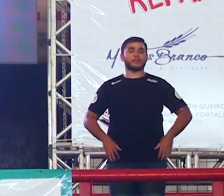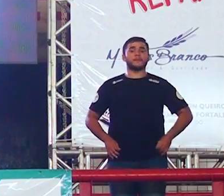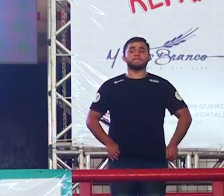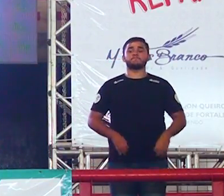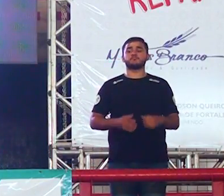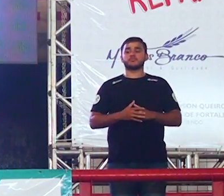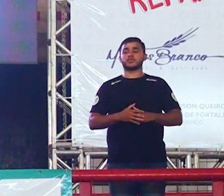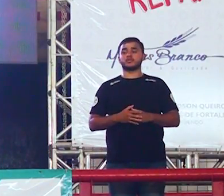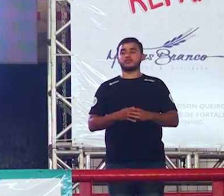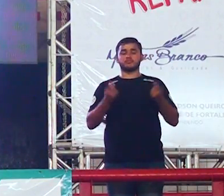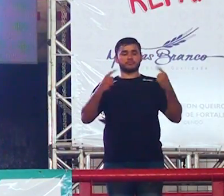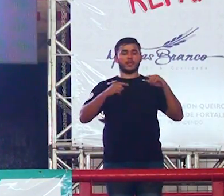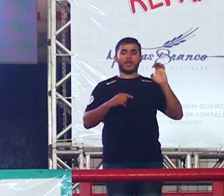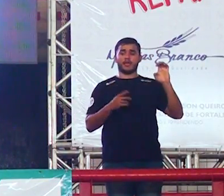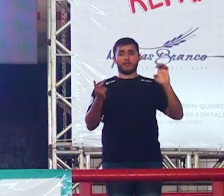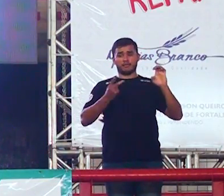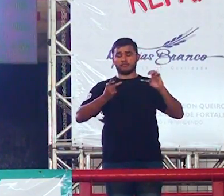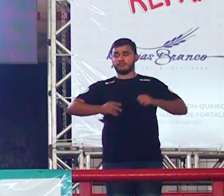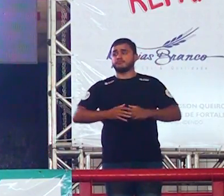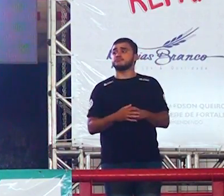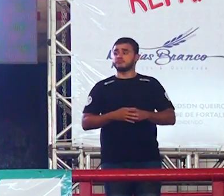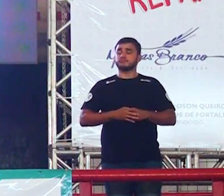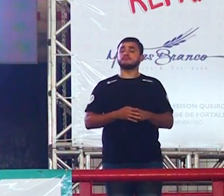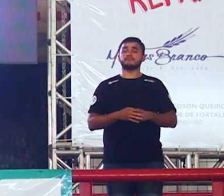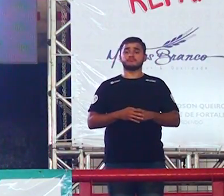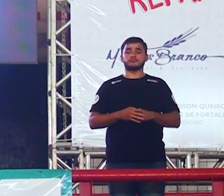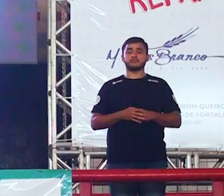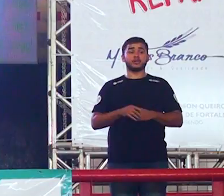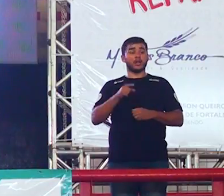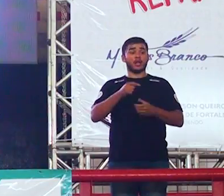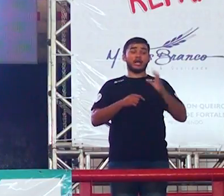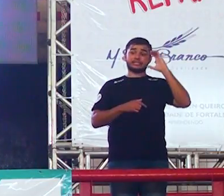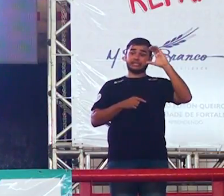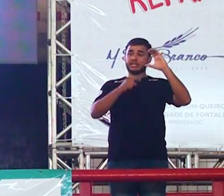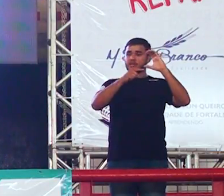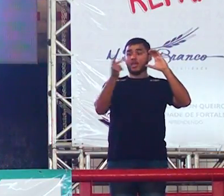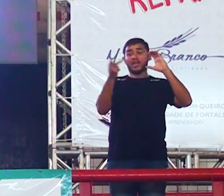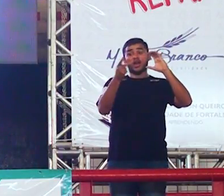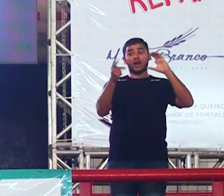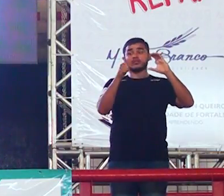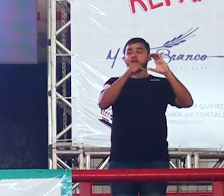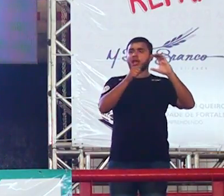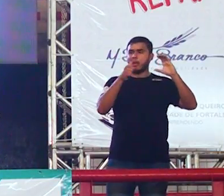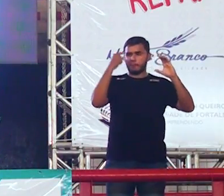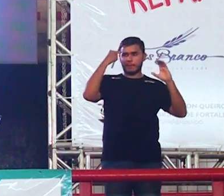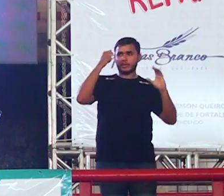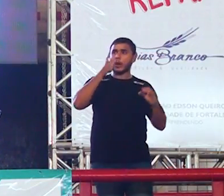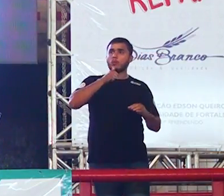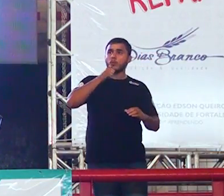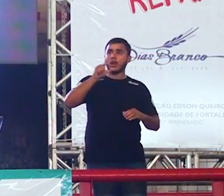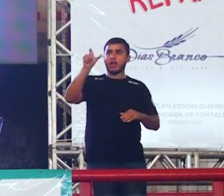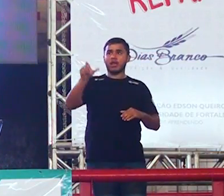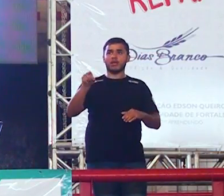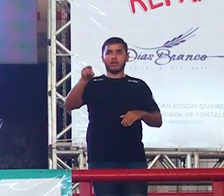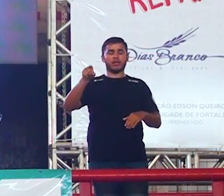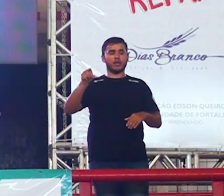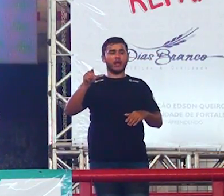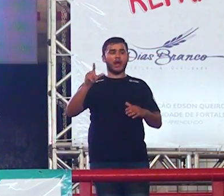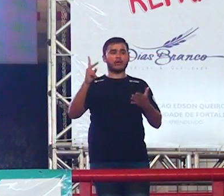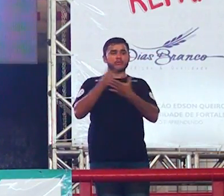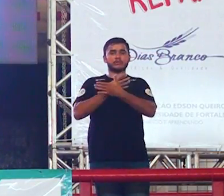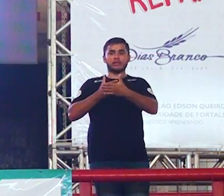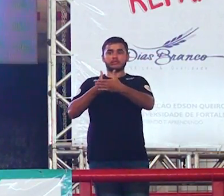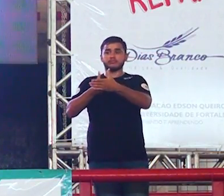capacitação do gameta, certo? Não é que vai ocorrer nas genitálias femininas. Não. O dúvida diferente tem a ver que relacionado